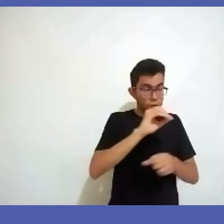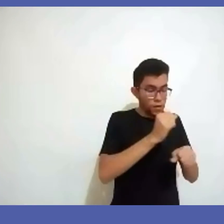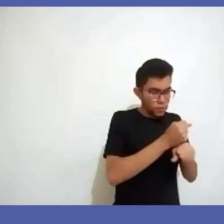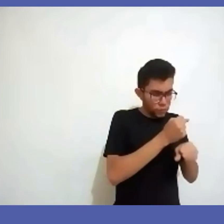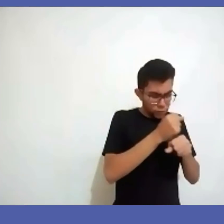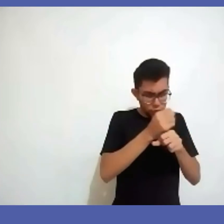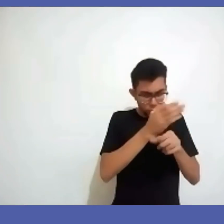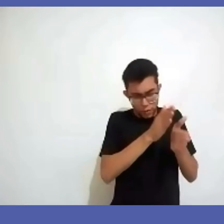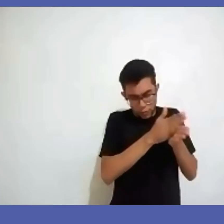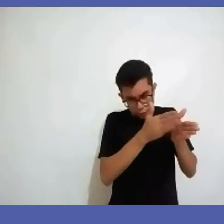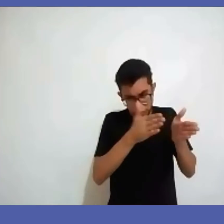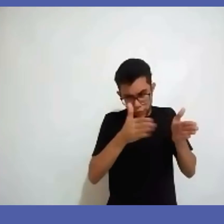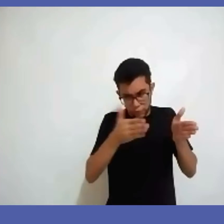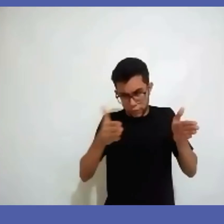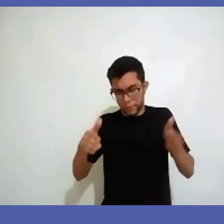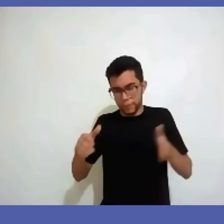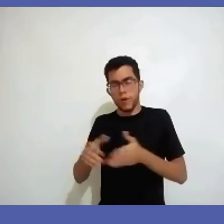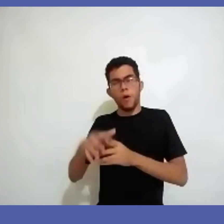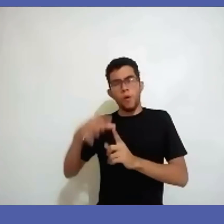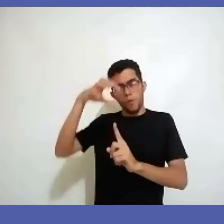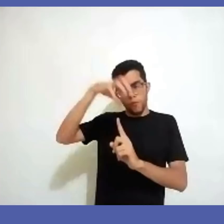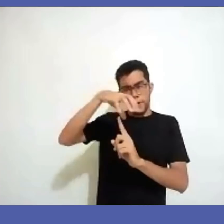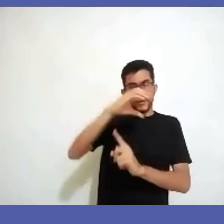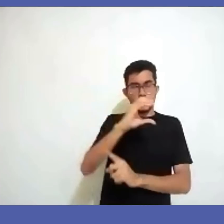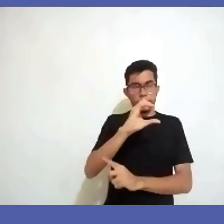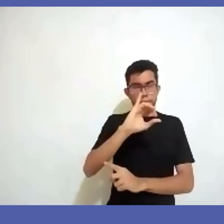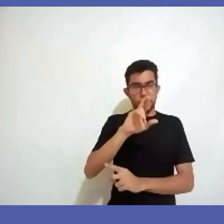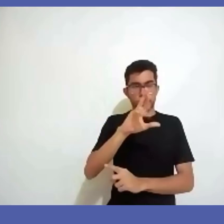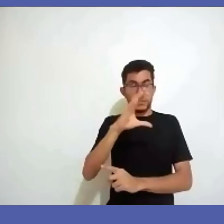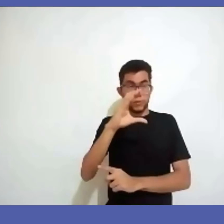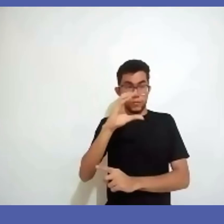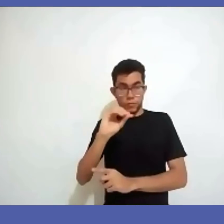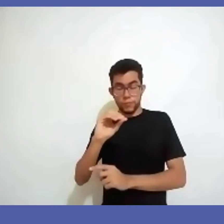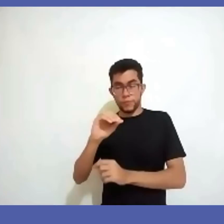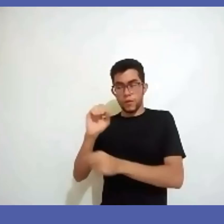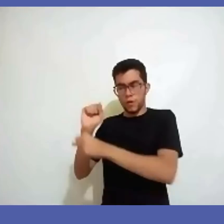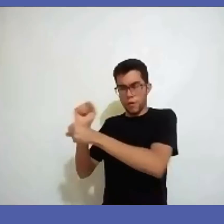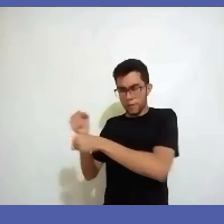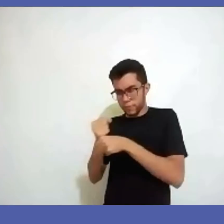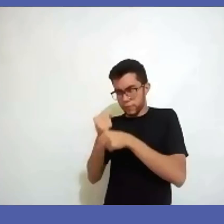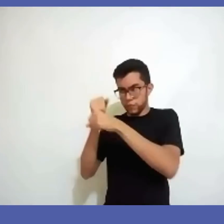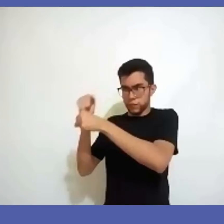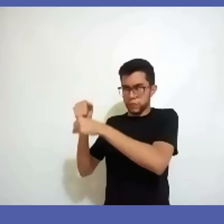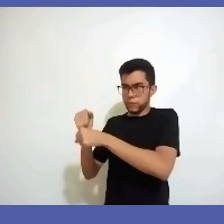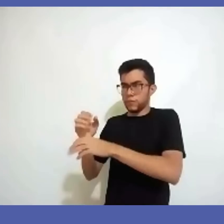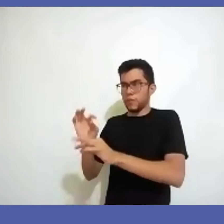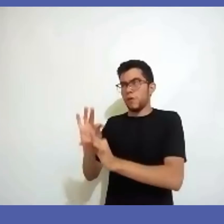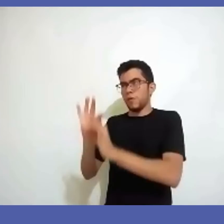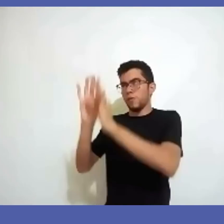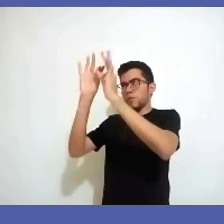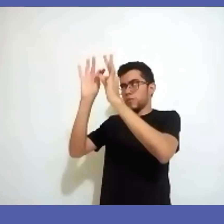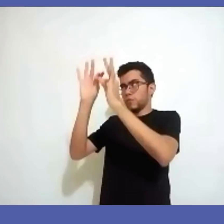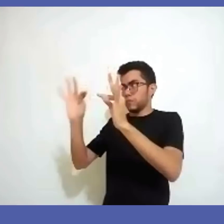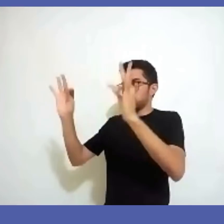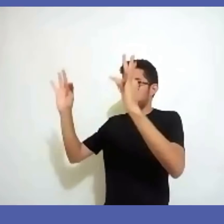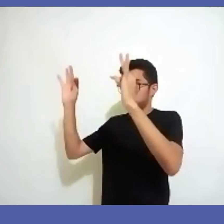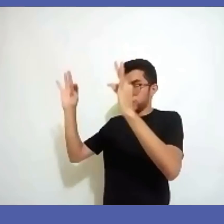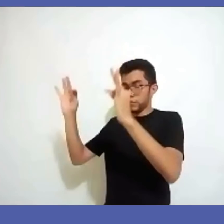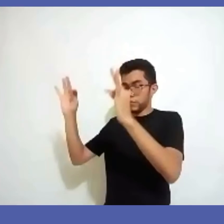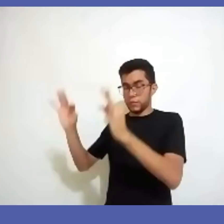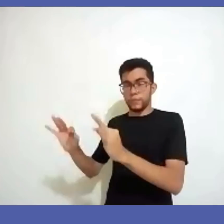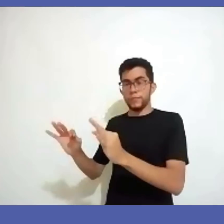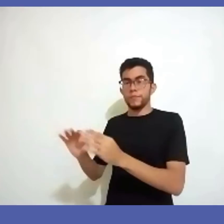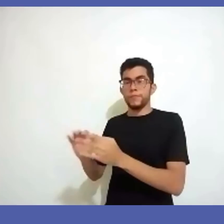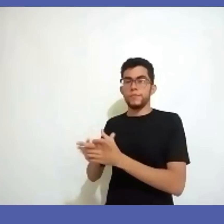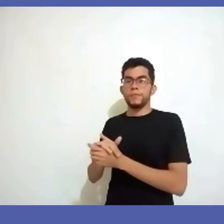rei dos gentios, do nada, ele iria ser usado por Deus para autorizar a volta do